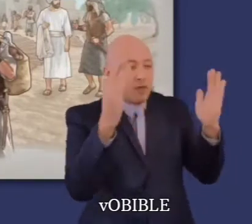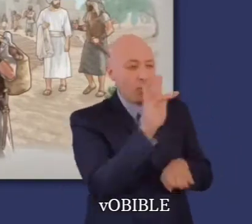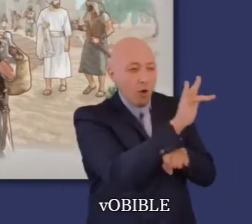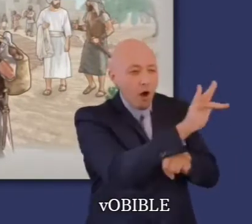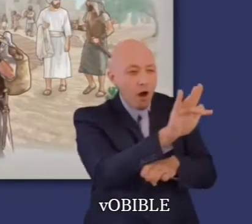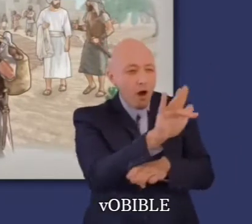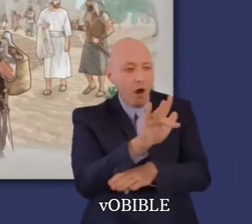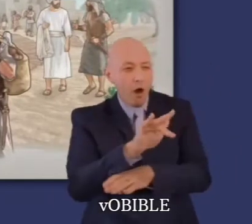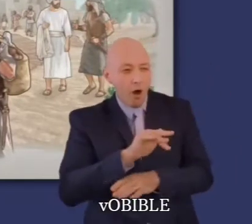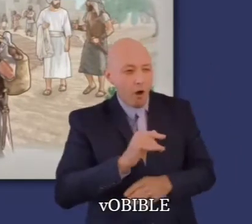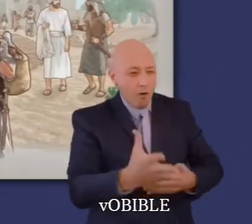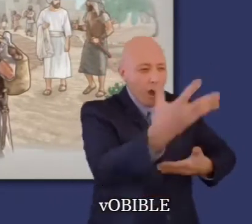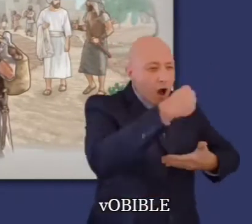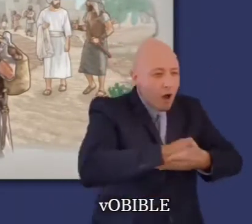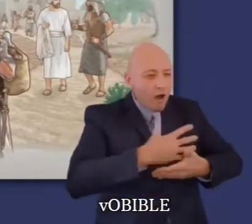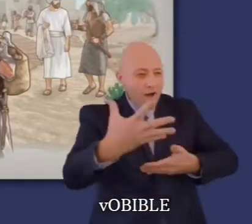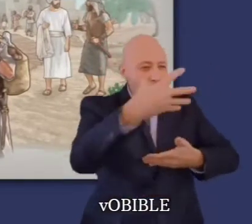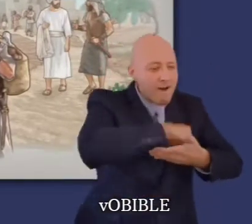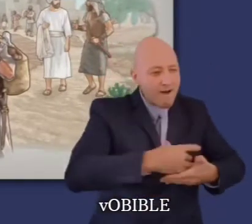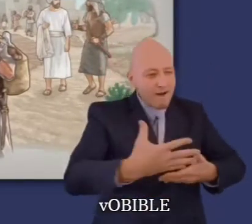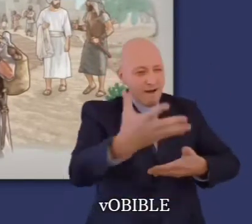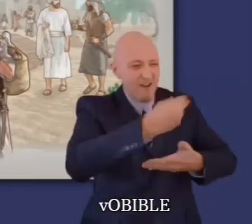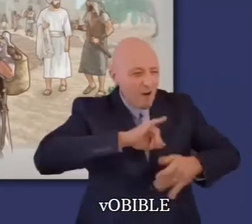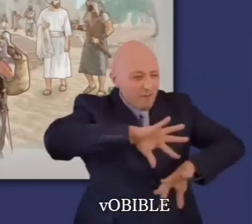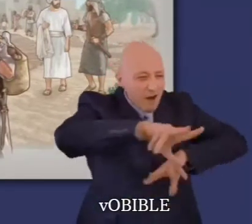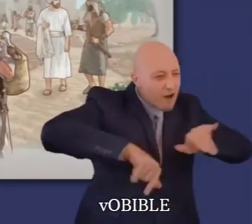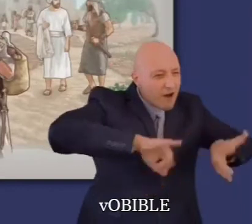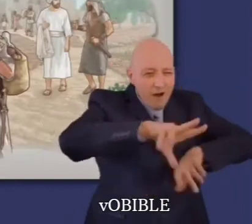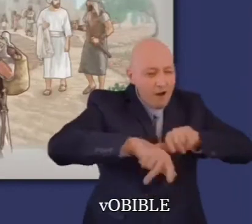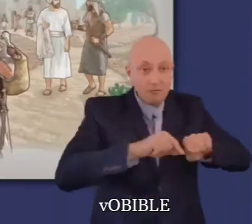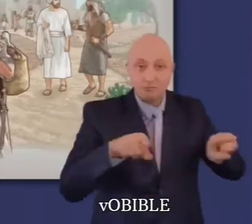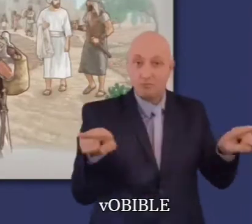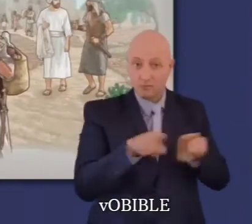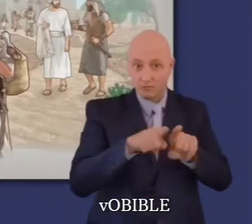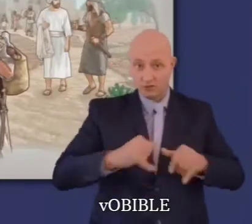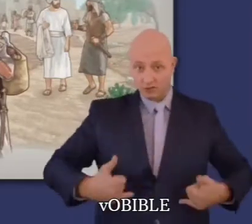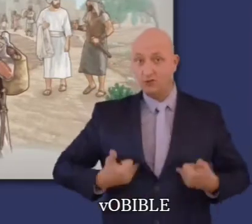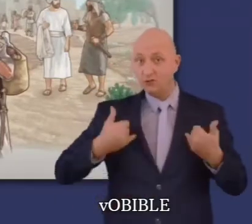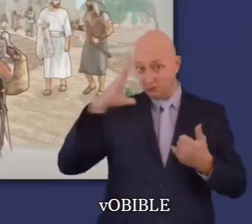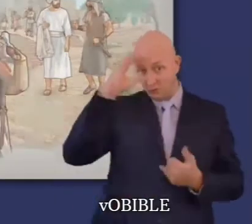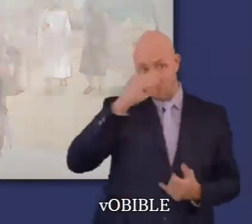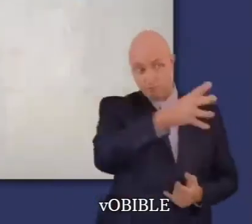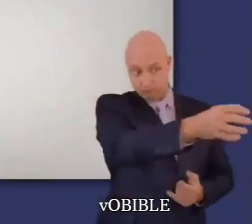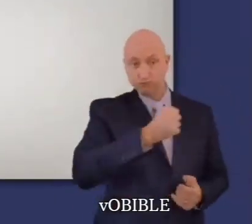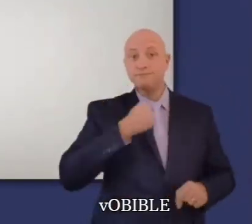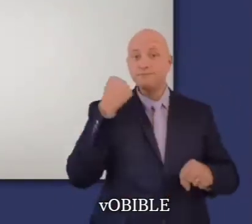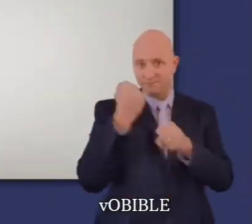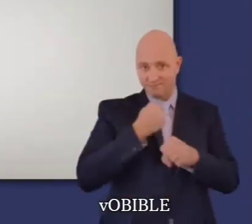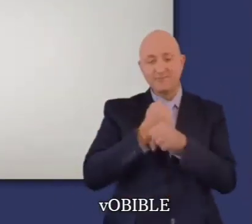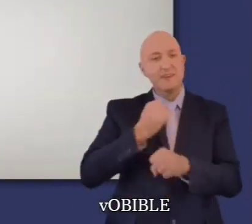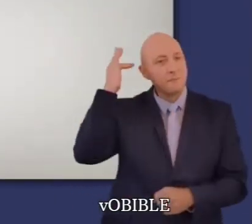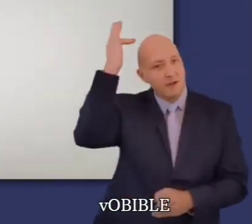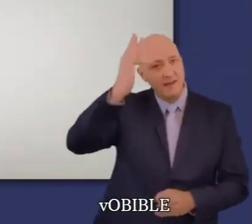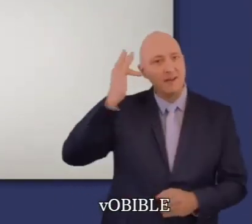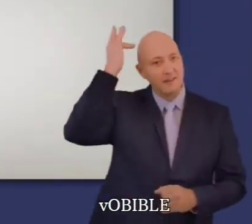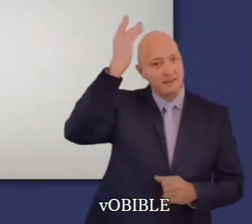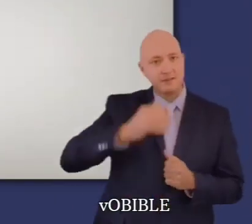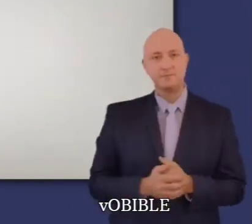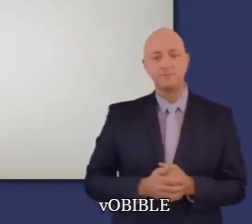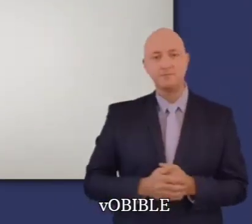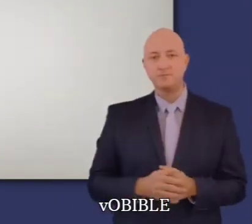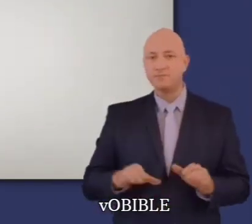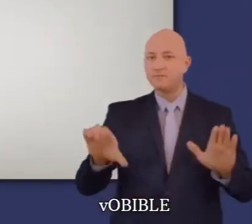17, Michée, un homme d'Éphraïm qui a un lieu de culte, engage un jeune lévite nommé Jonathan pour